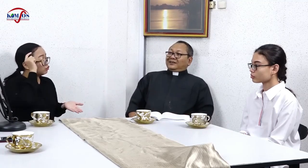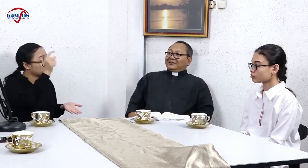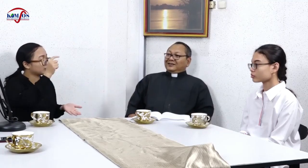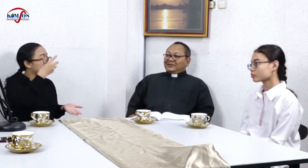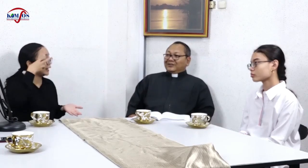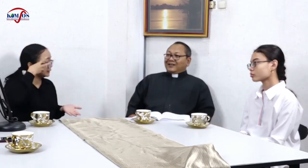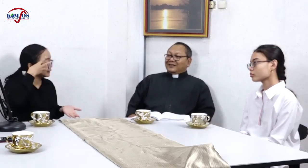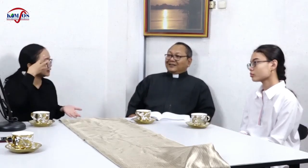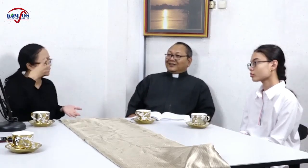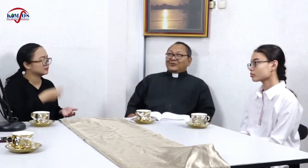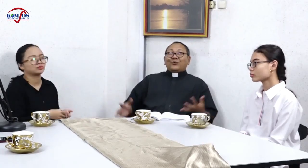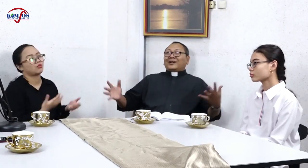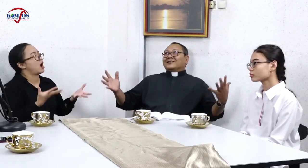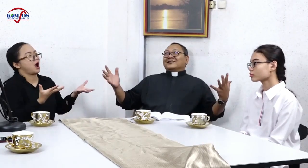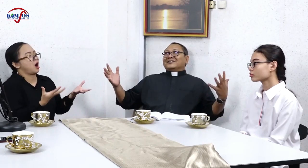wow